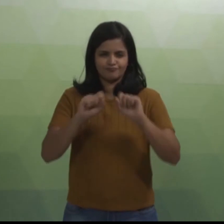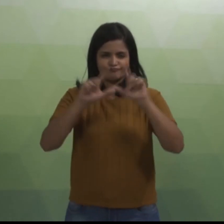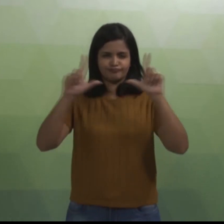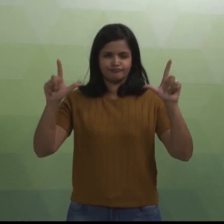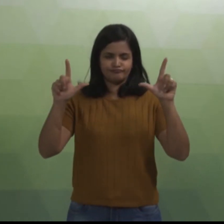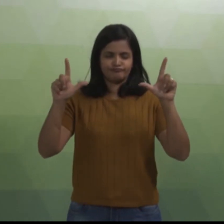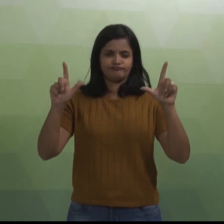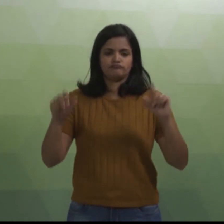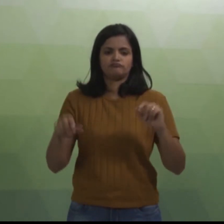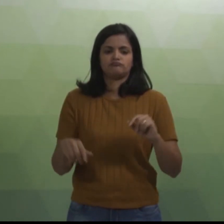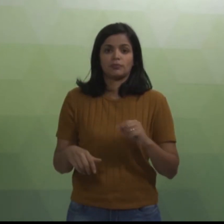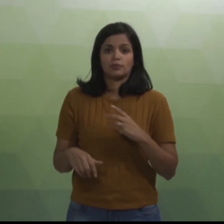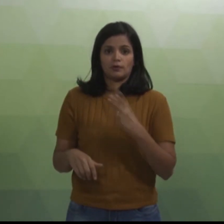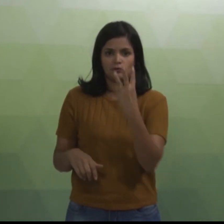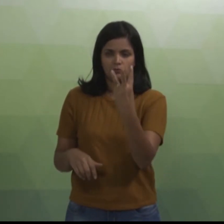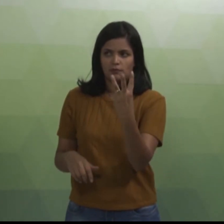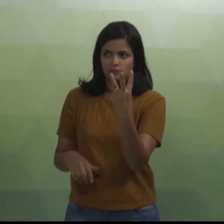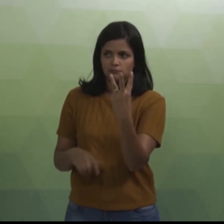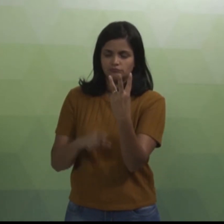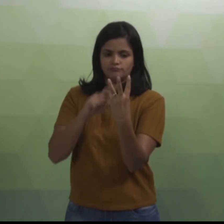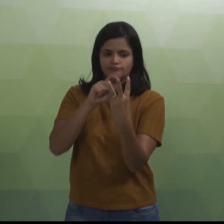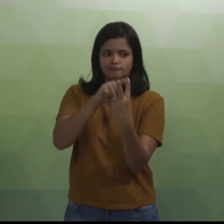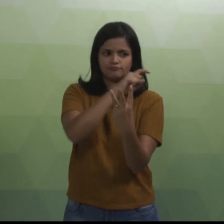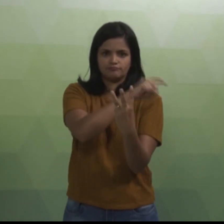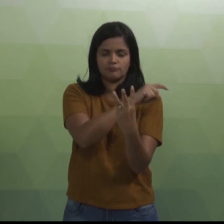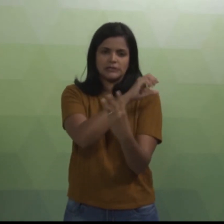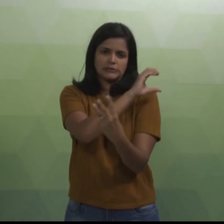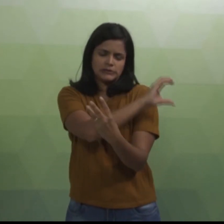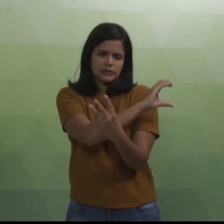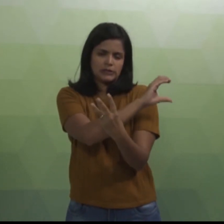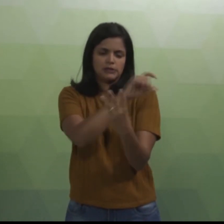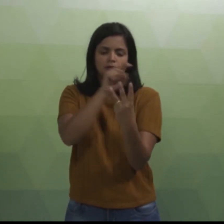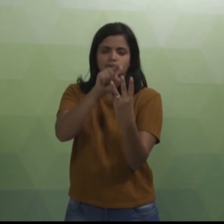Viram ali o slide? Temos 3 pessoas, C, A, B.